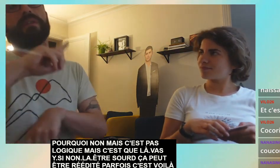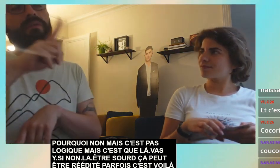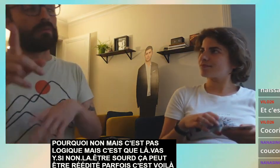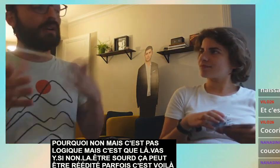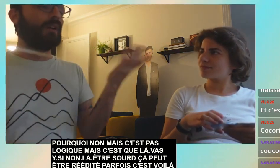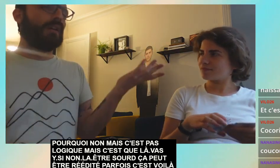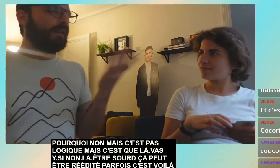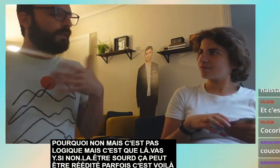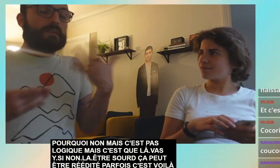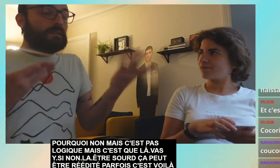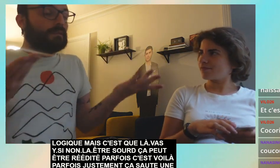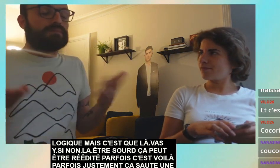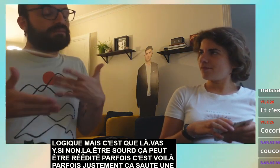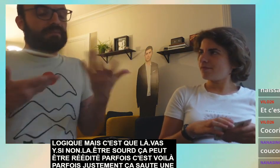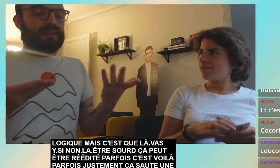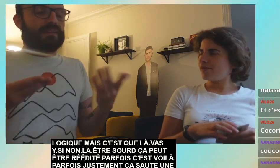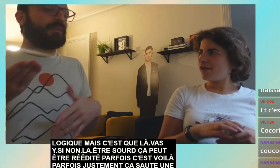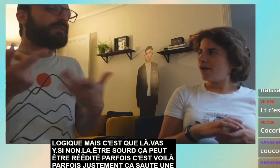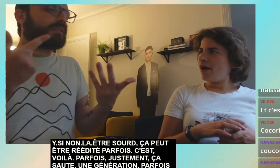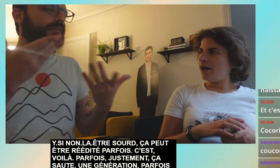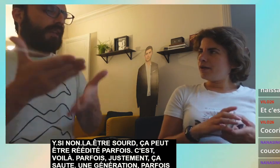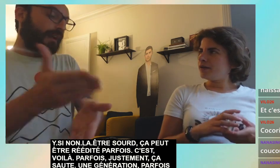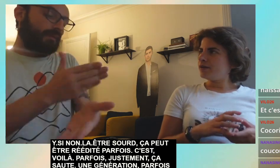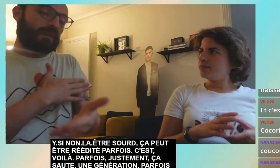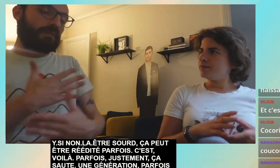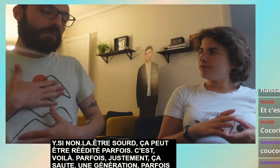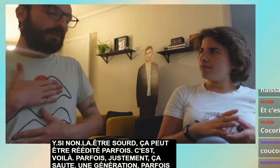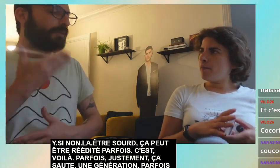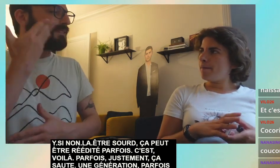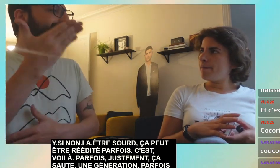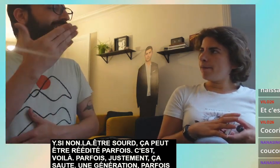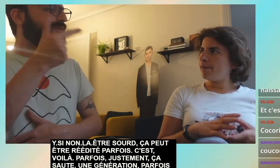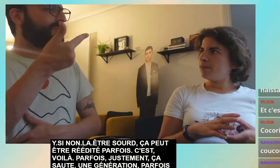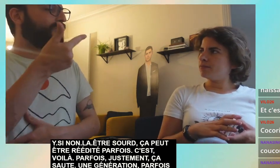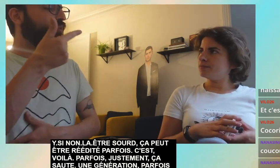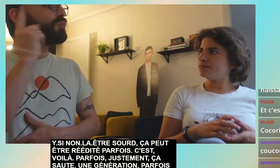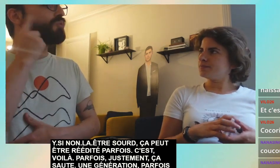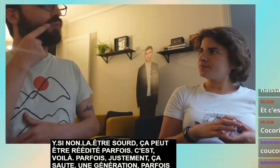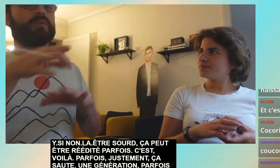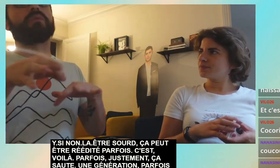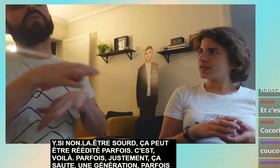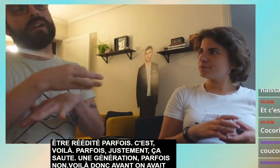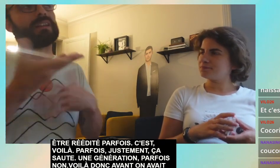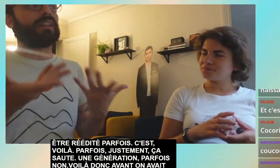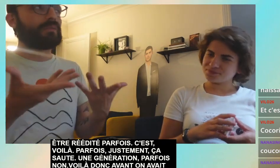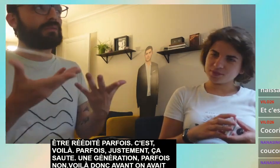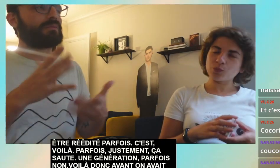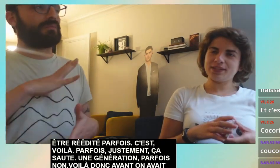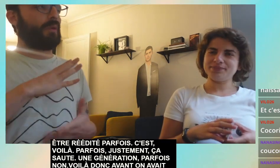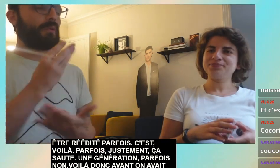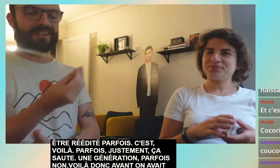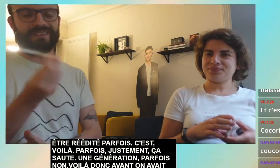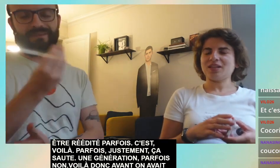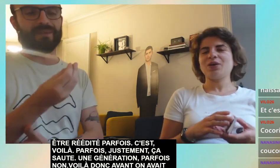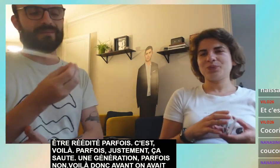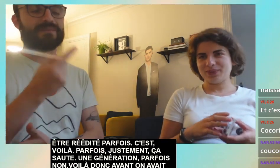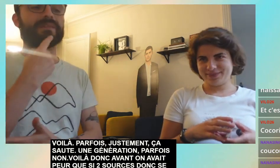non. Voilà. Donc, avant, on avait peur que si deux sourds donc, se marient et donc ont des enfants, ça veut